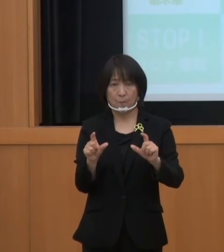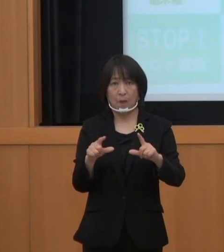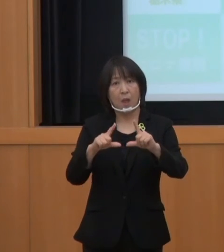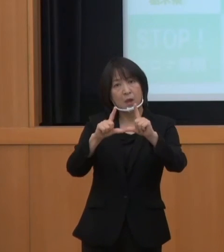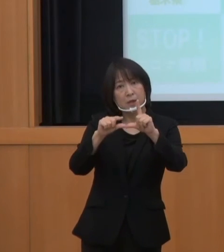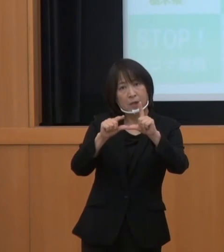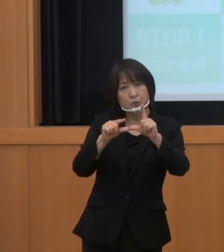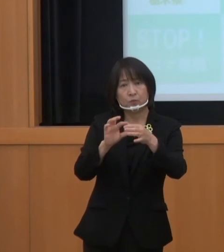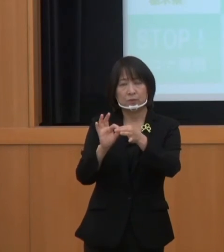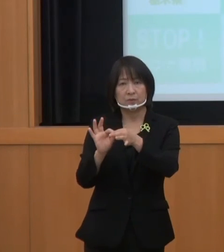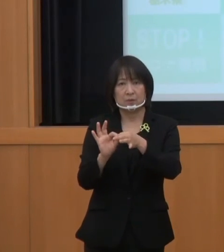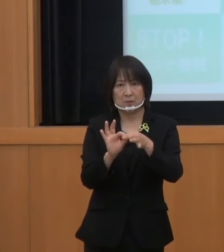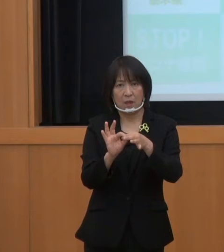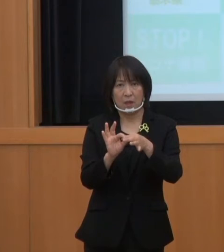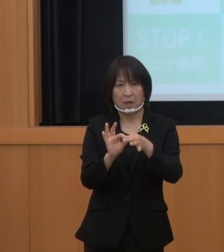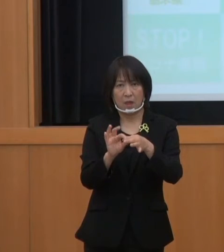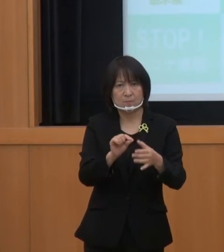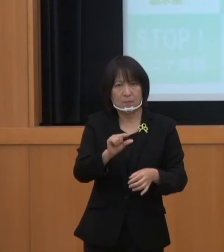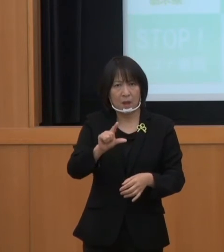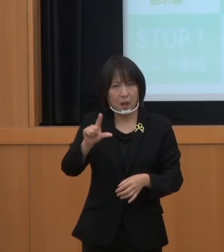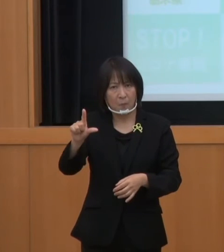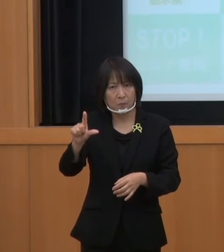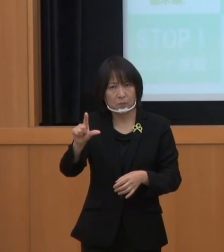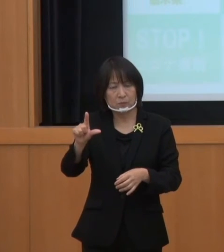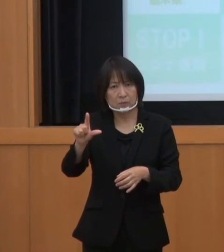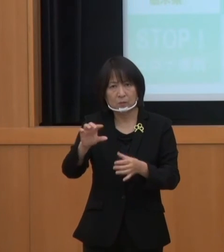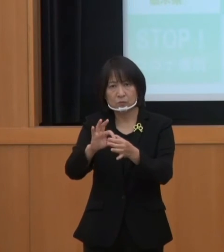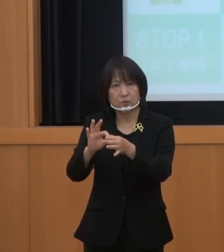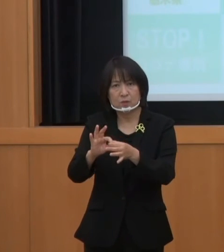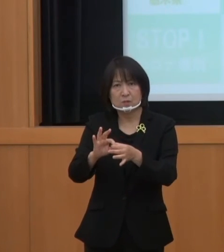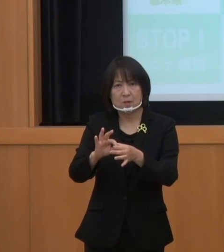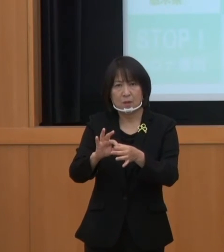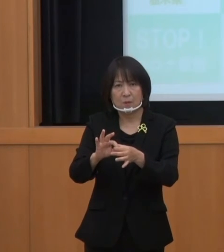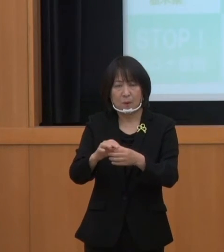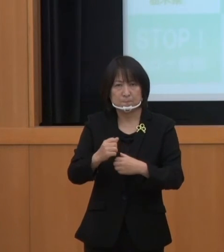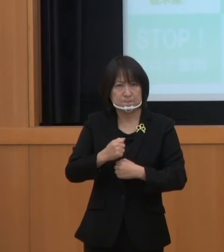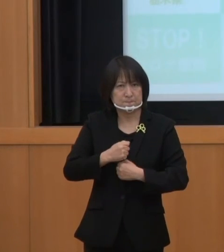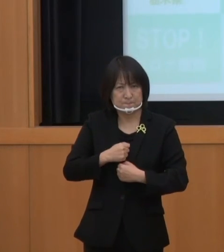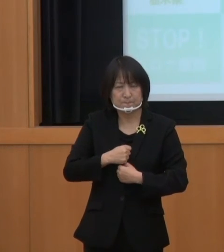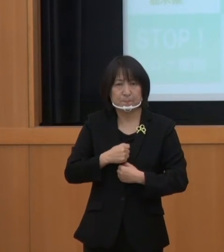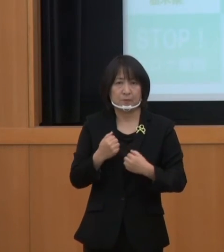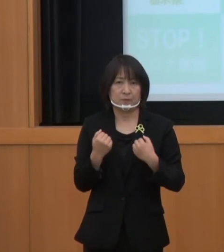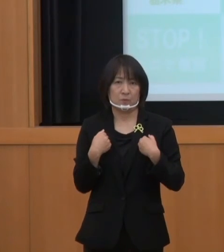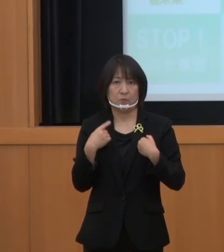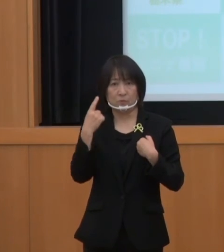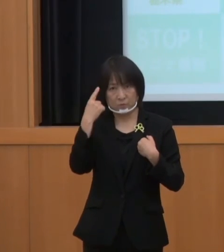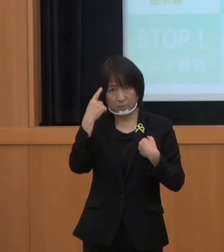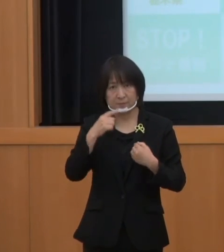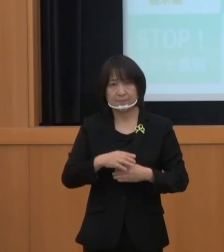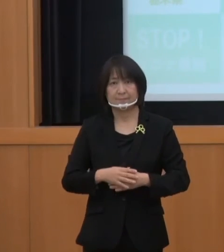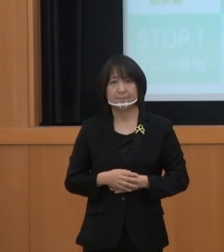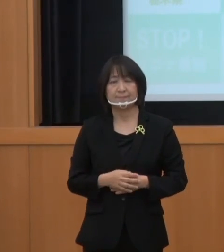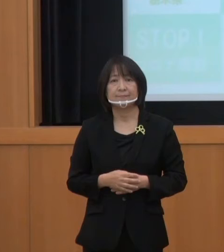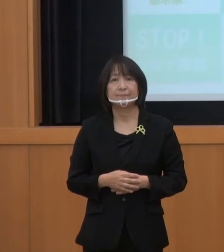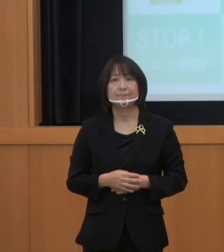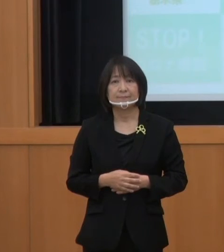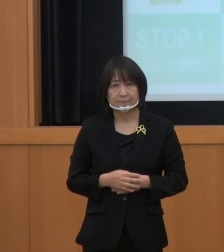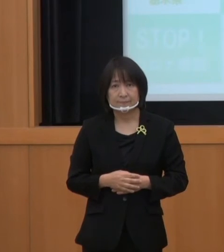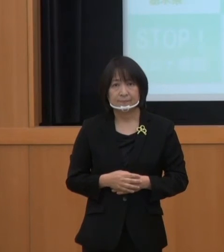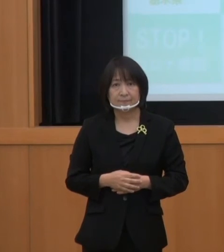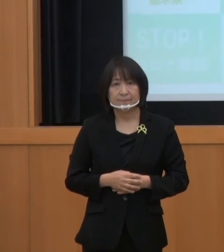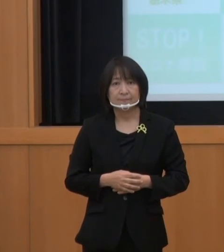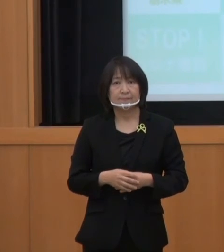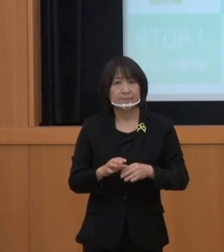っているということについては注視をしていかなければならないというふうに思っております。それらの状況につい